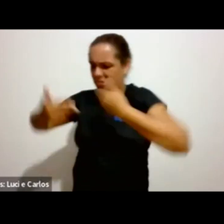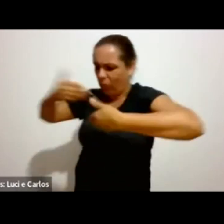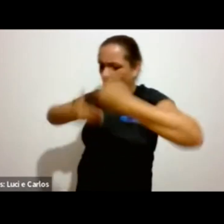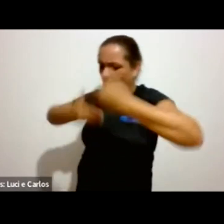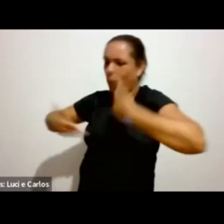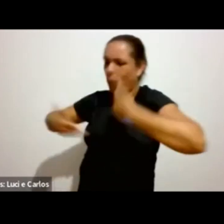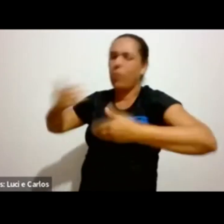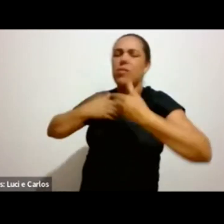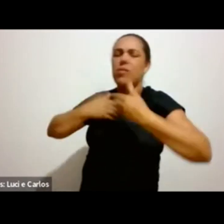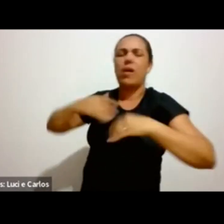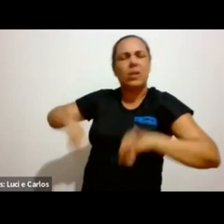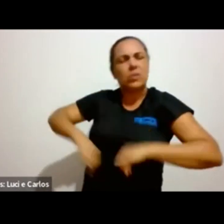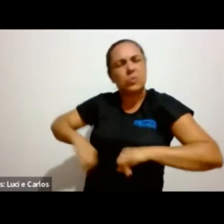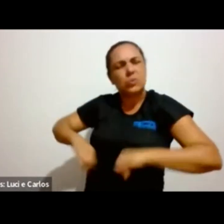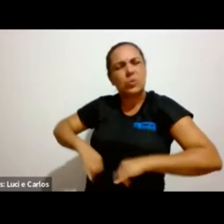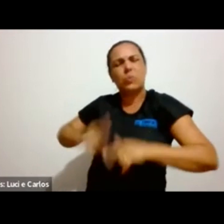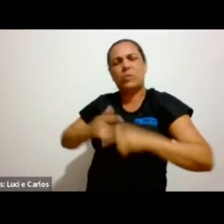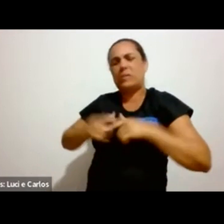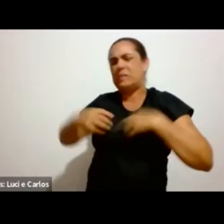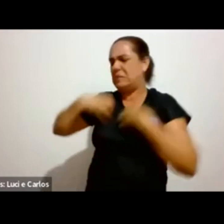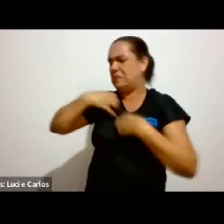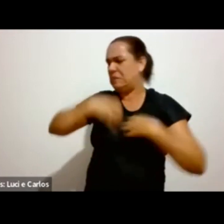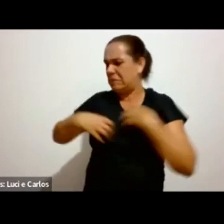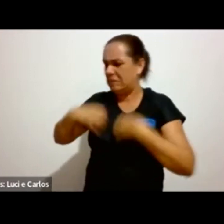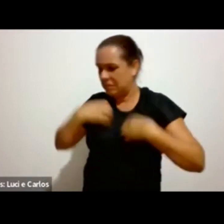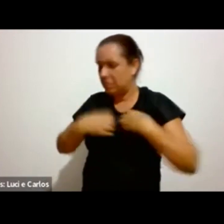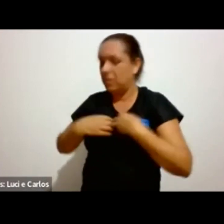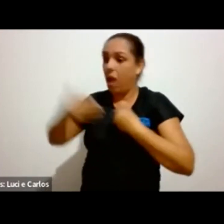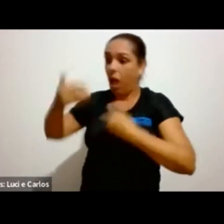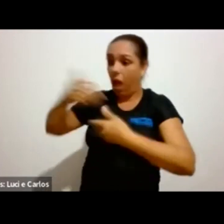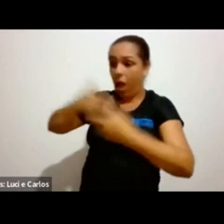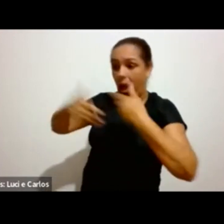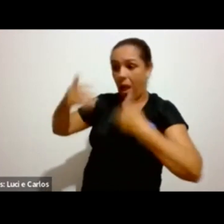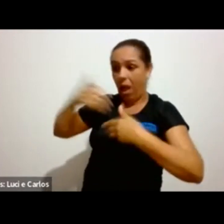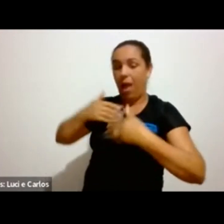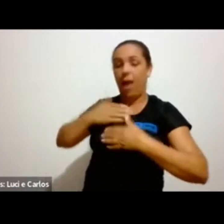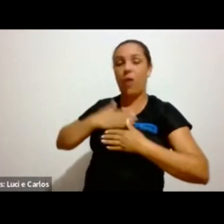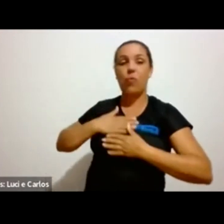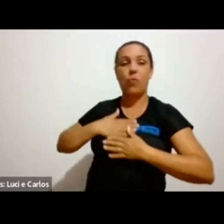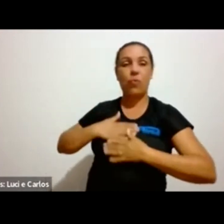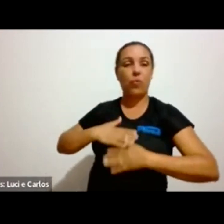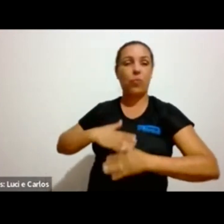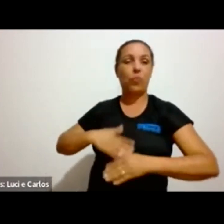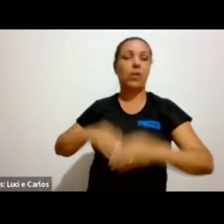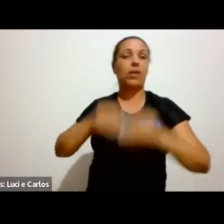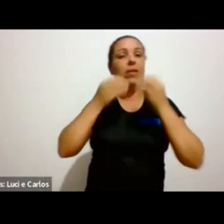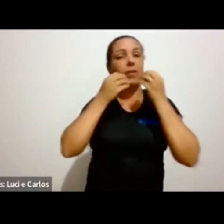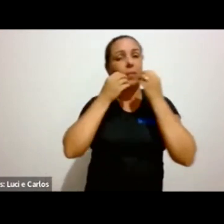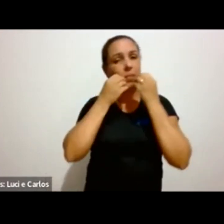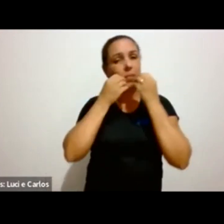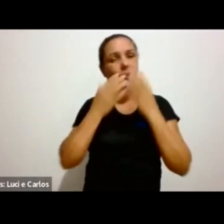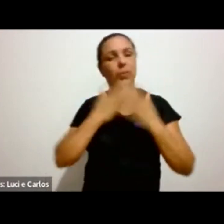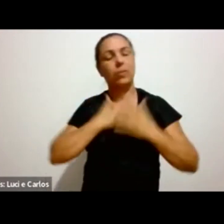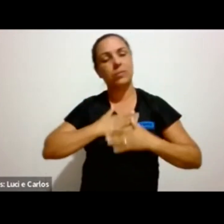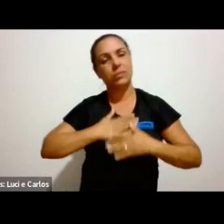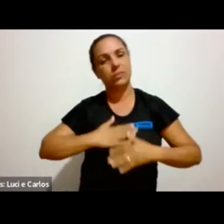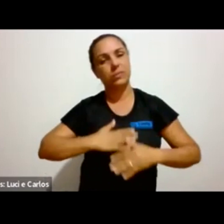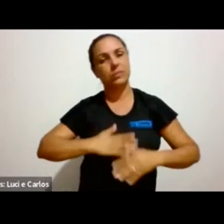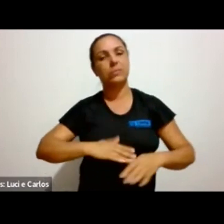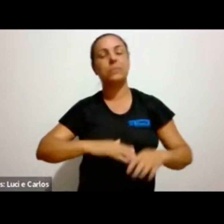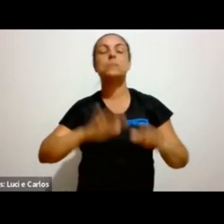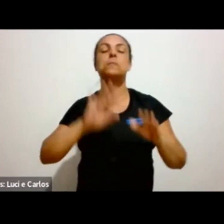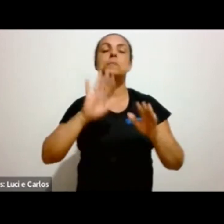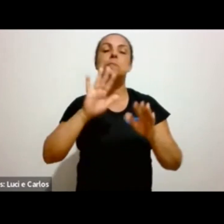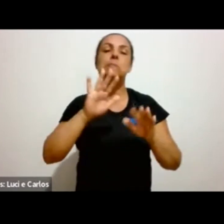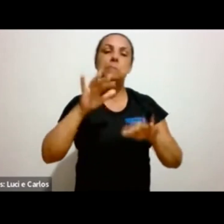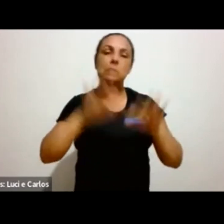um diagnóstico correto, né? Por quê? Porque existe ausência de lesão nos tecidos. E aí